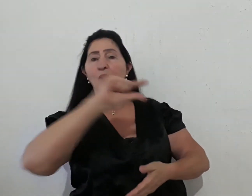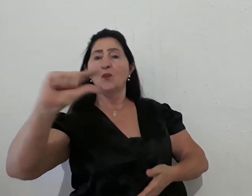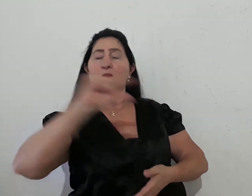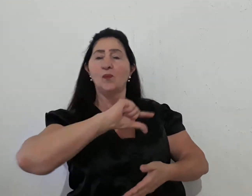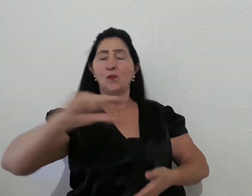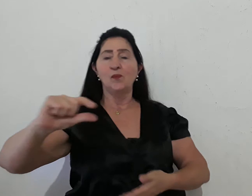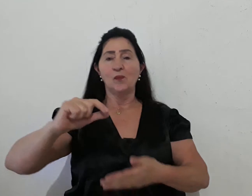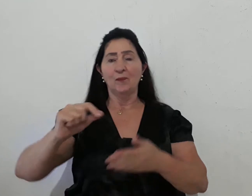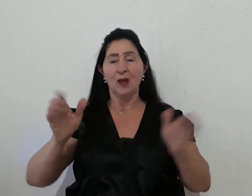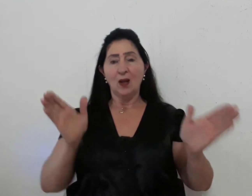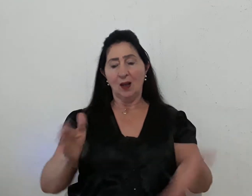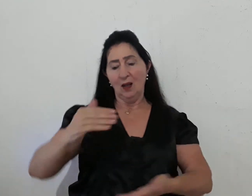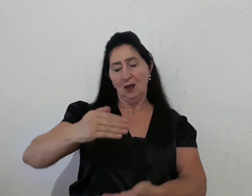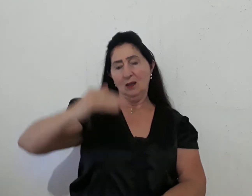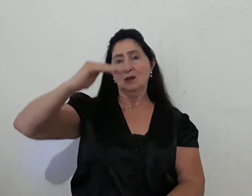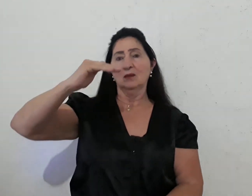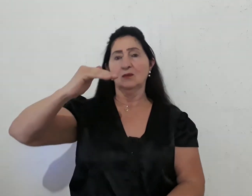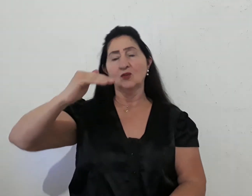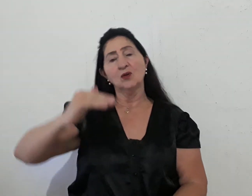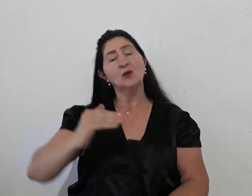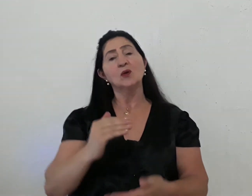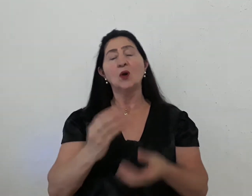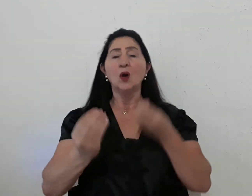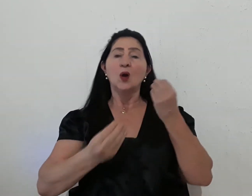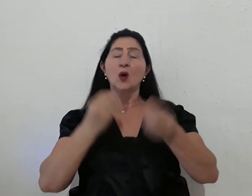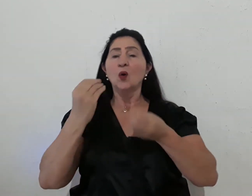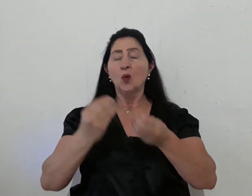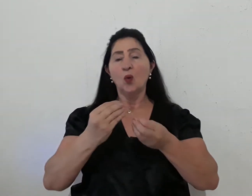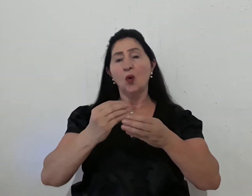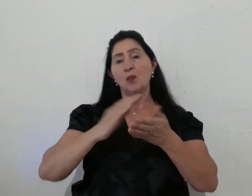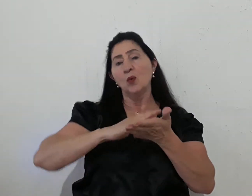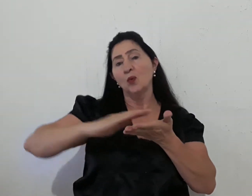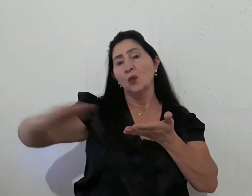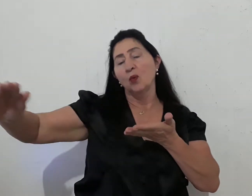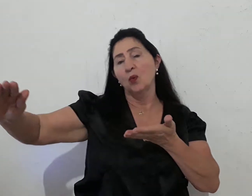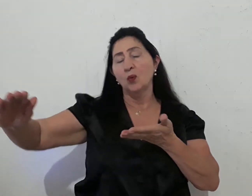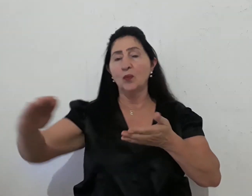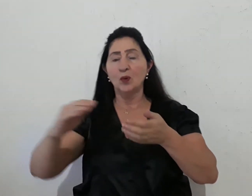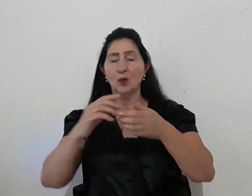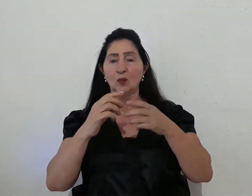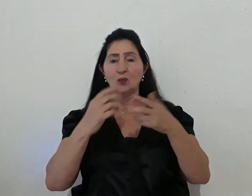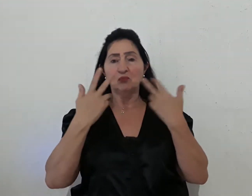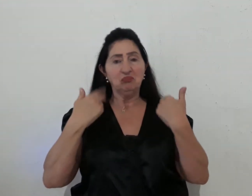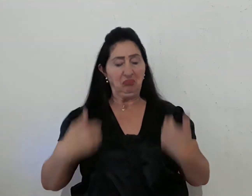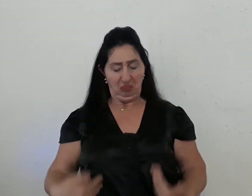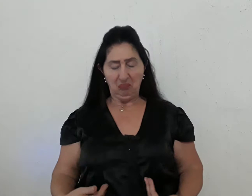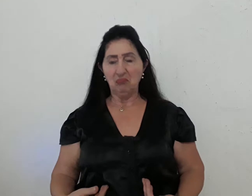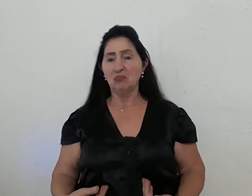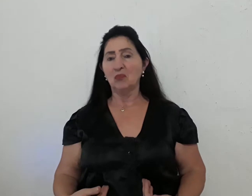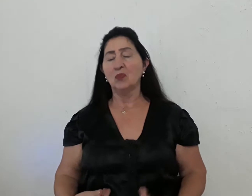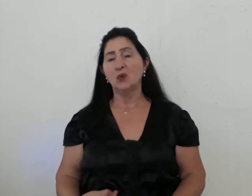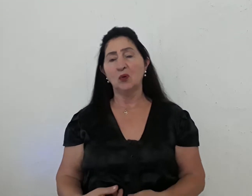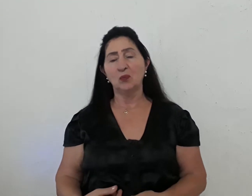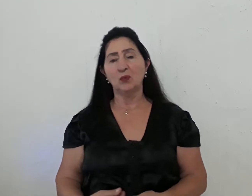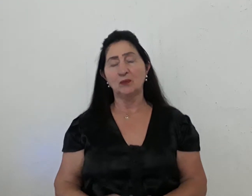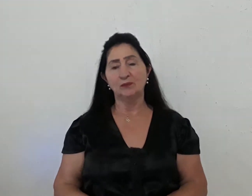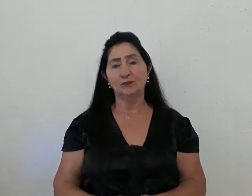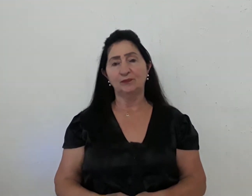uma caixa, a descrição de roupas ou itens do corpo que estão no corpo. E